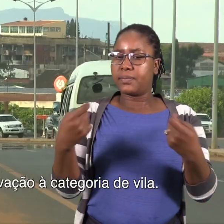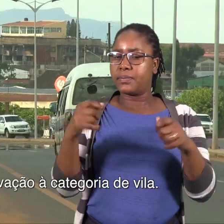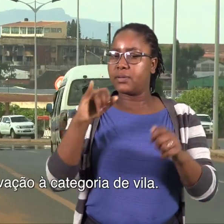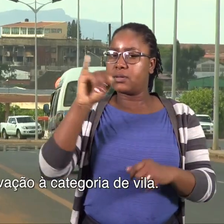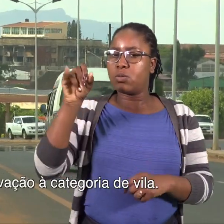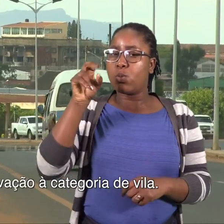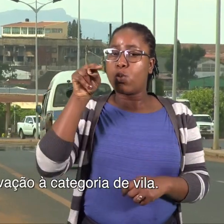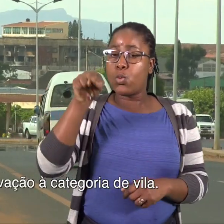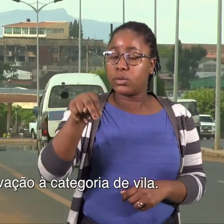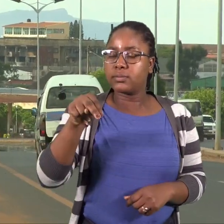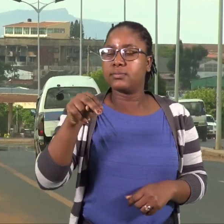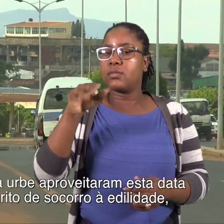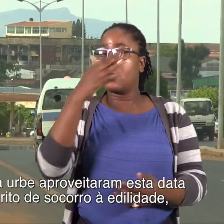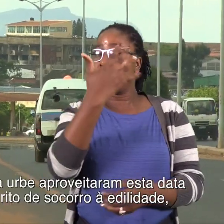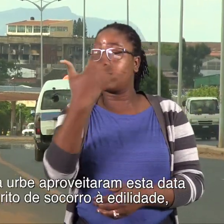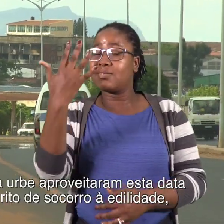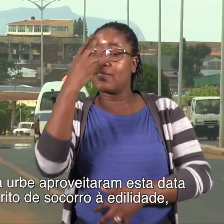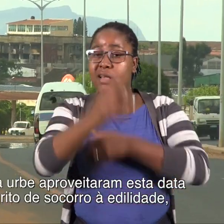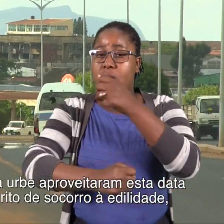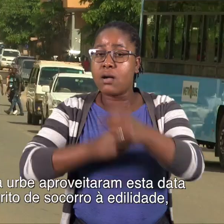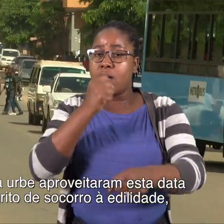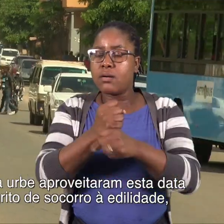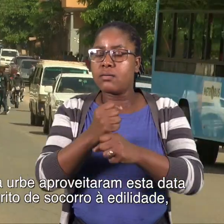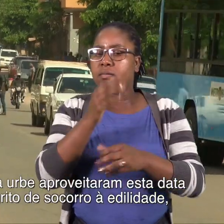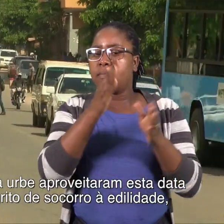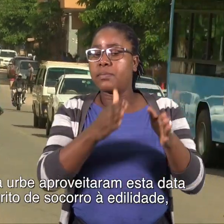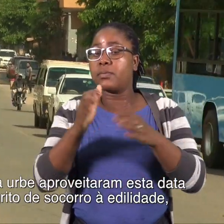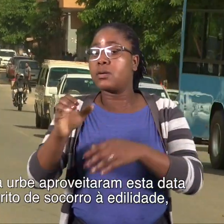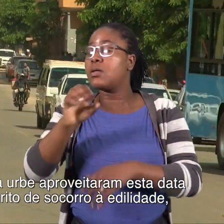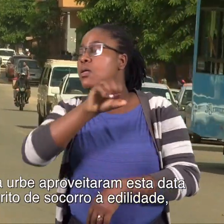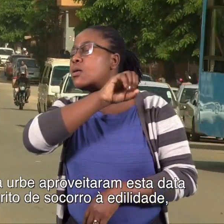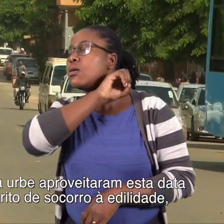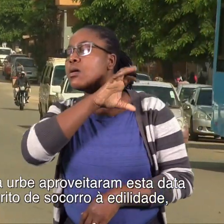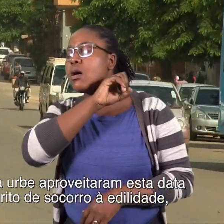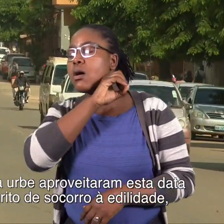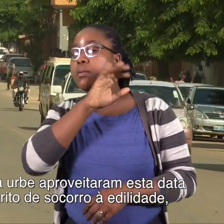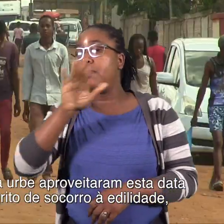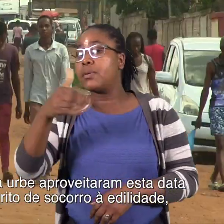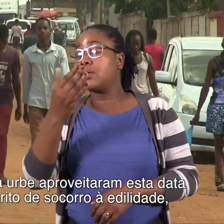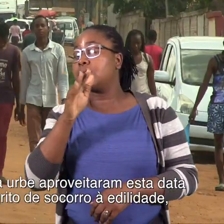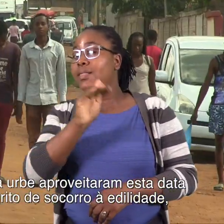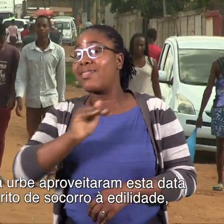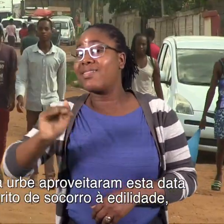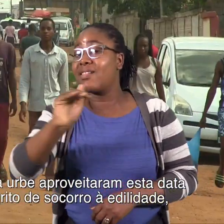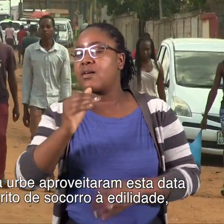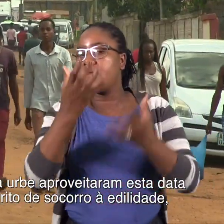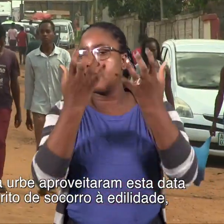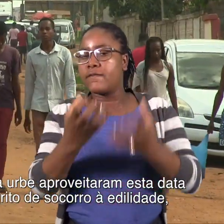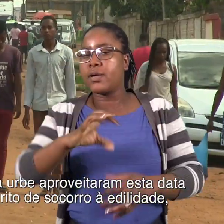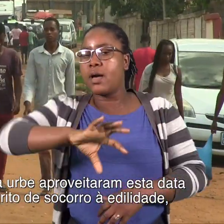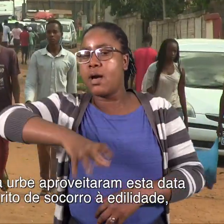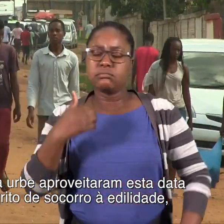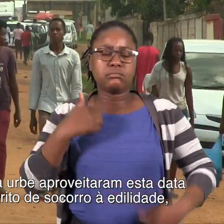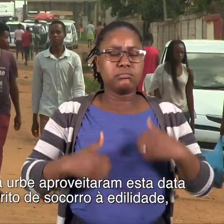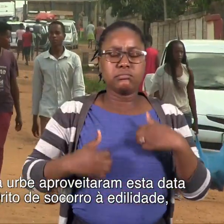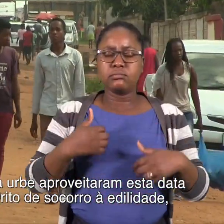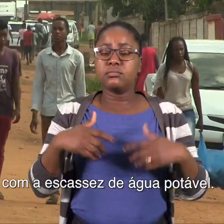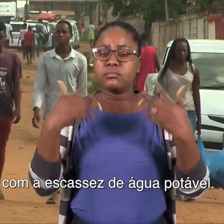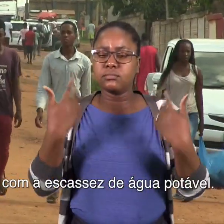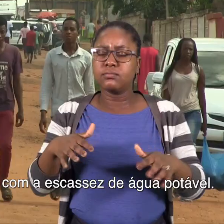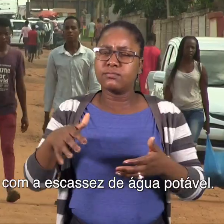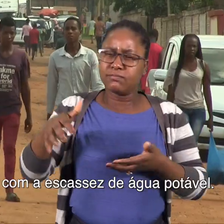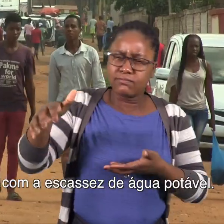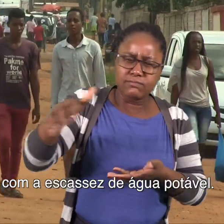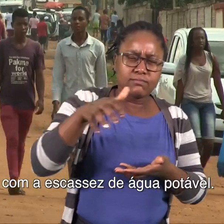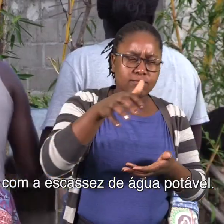elevação à categoria de vila. Os munícipes desta urbe aproveitaram a data para lançar um grito de socorro à idilidade,